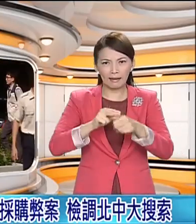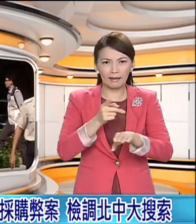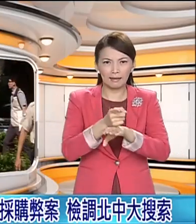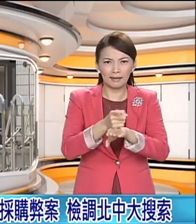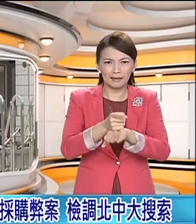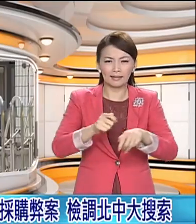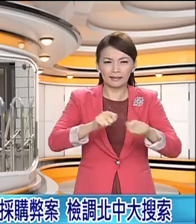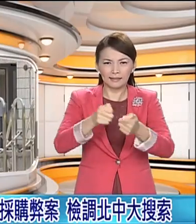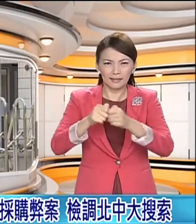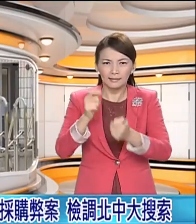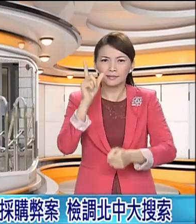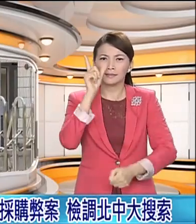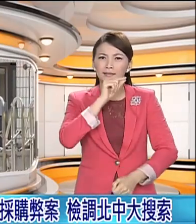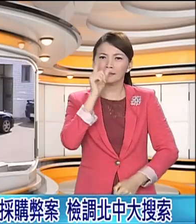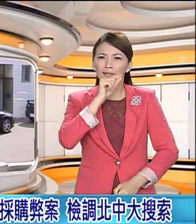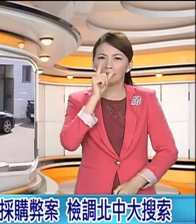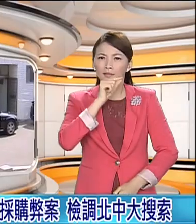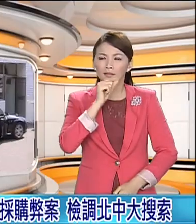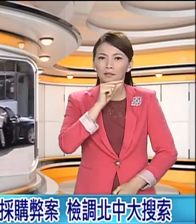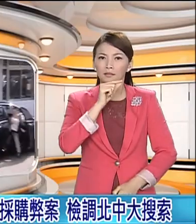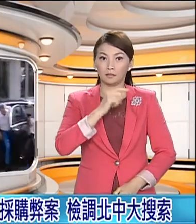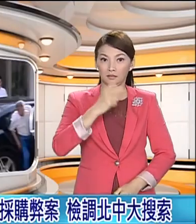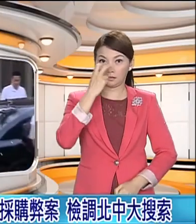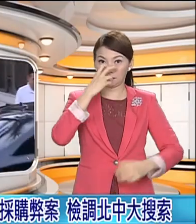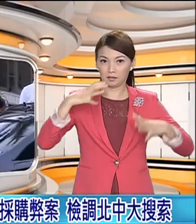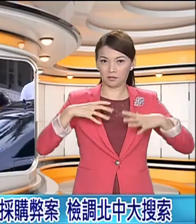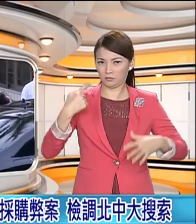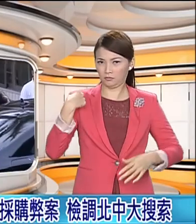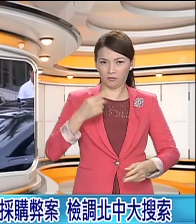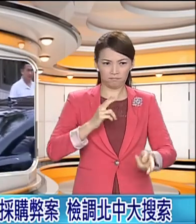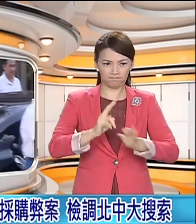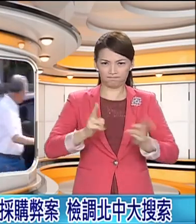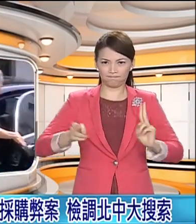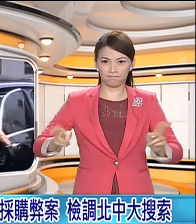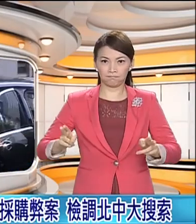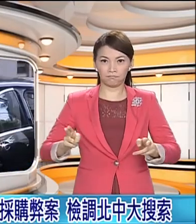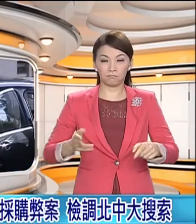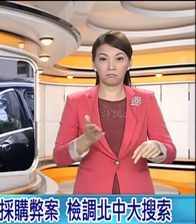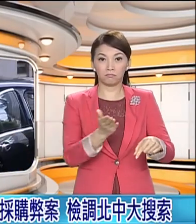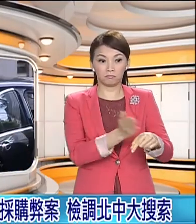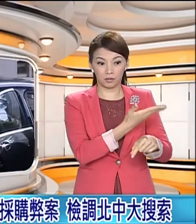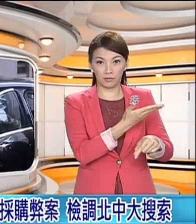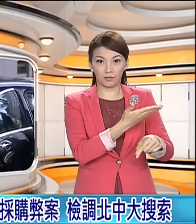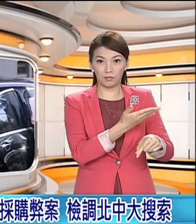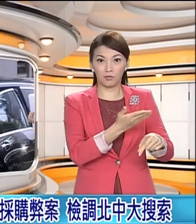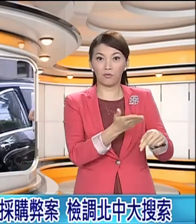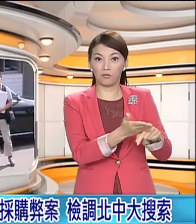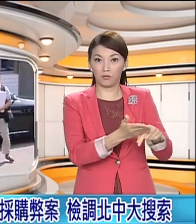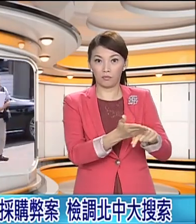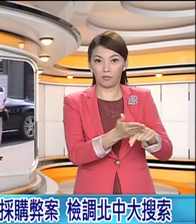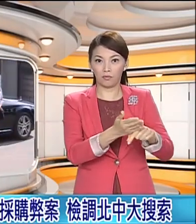37路。北部、中部同步的大动作来进行搜索约谈。